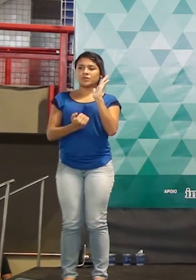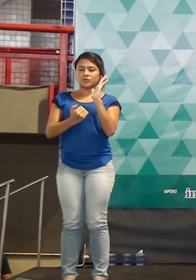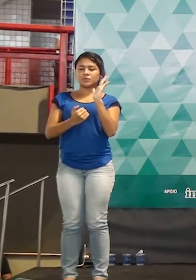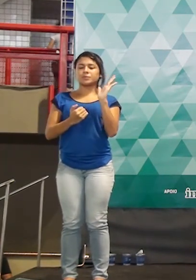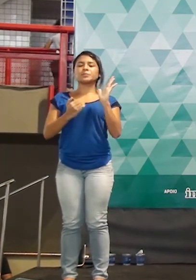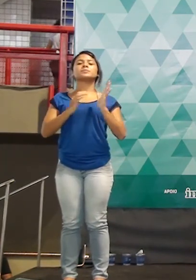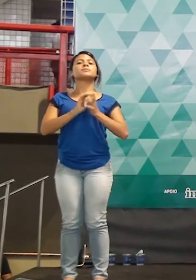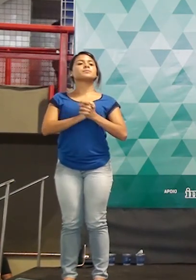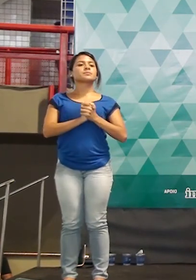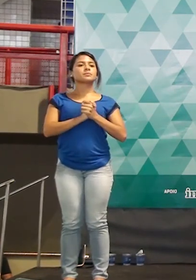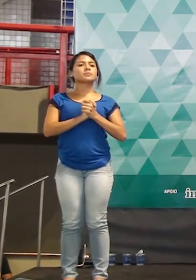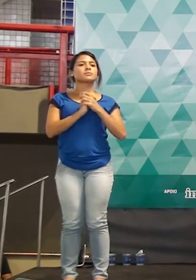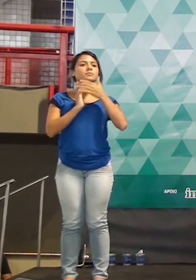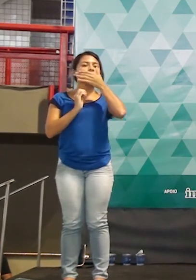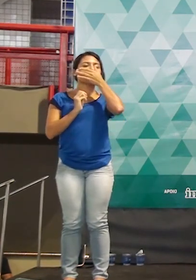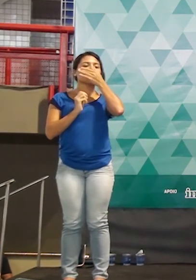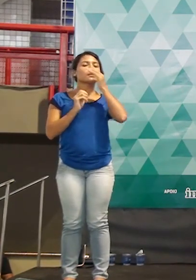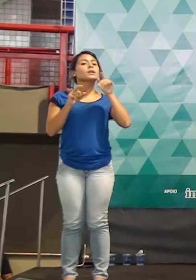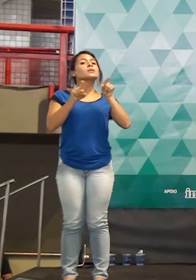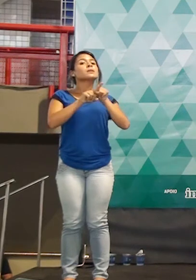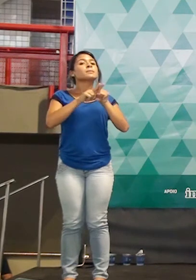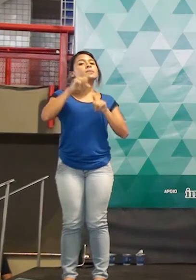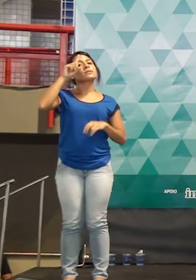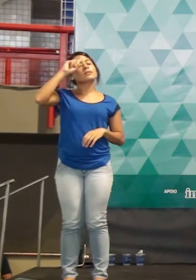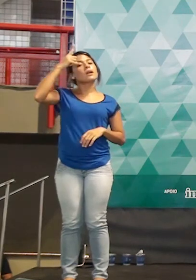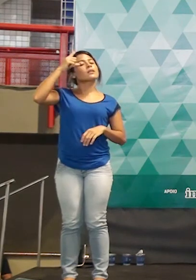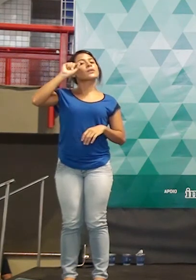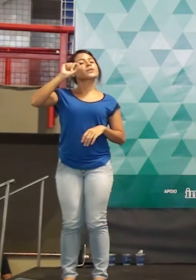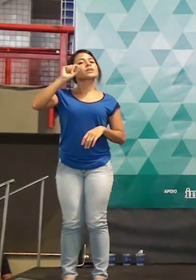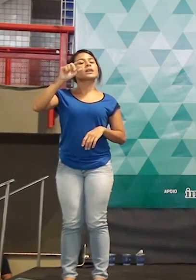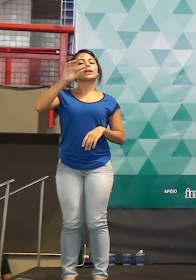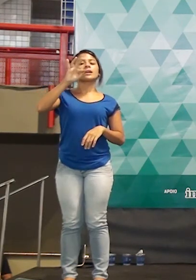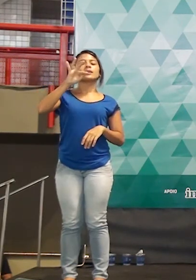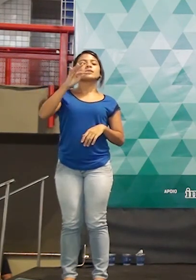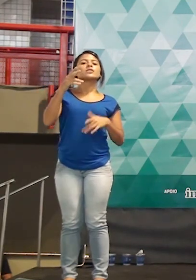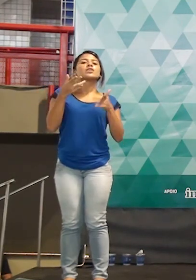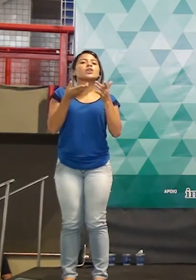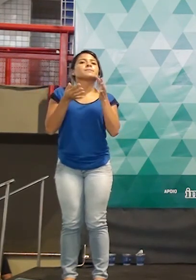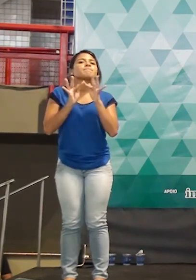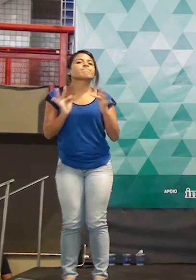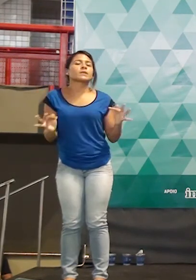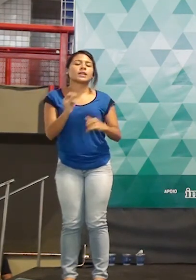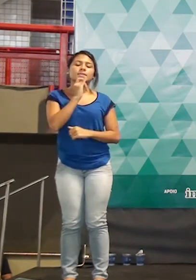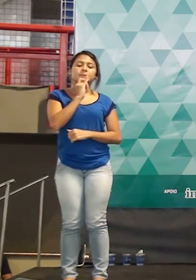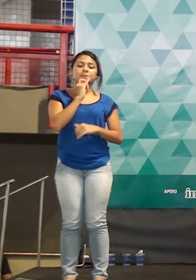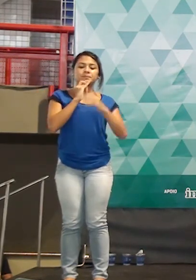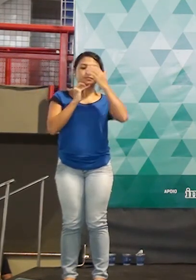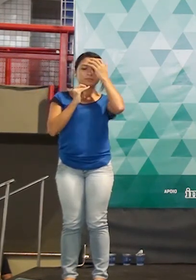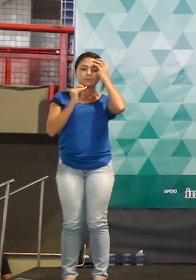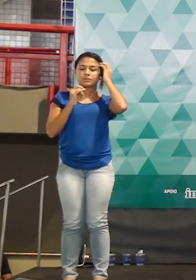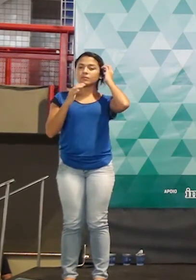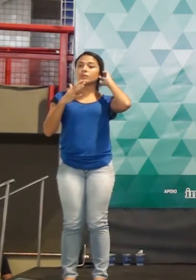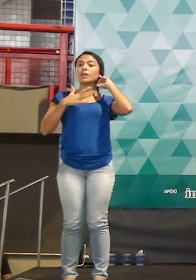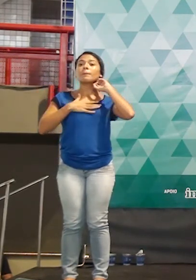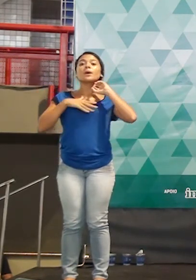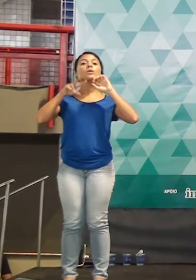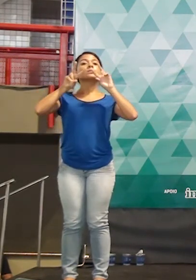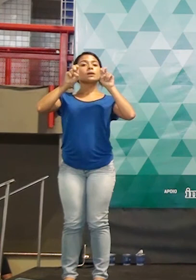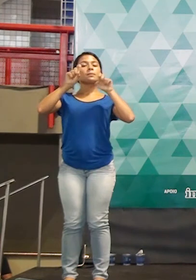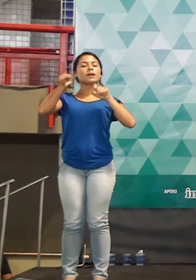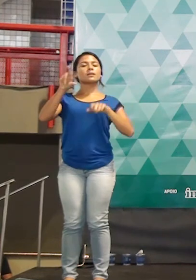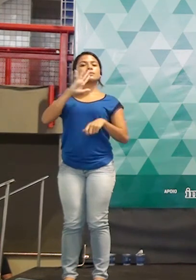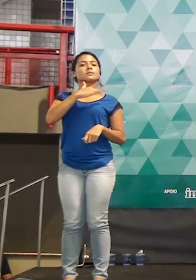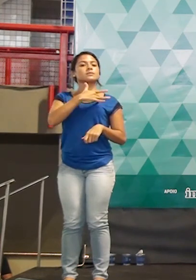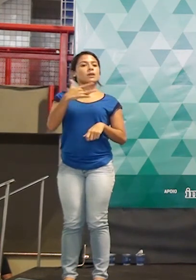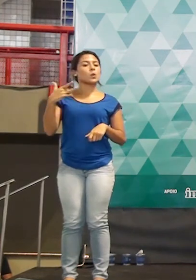a ideia é flutuante, ela é só por cima. Se eu digo assim, começo minha redação é para falar sobre